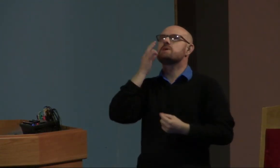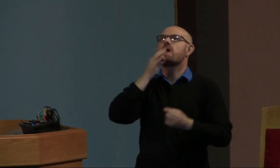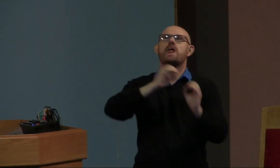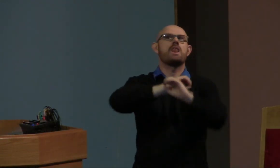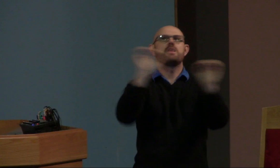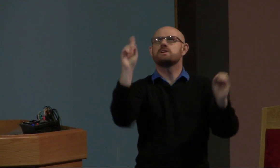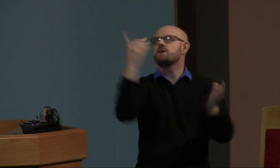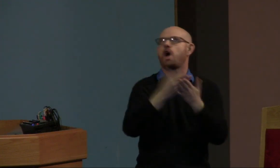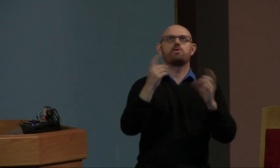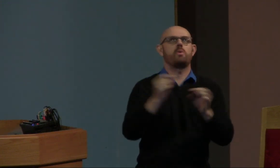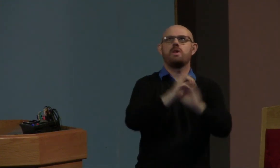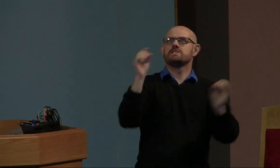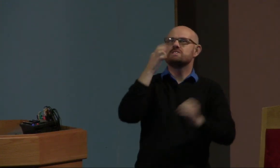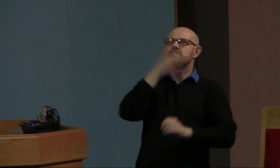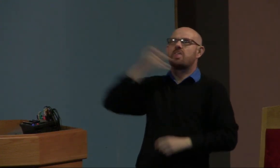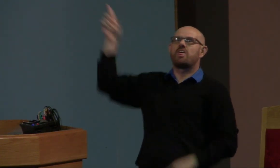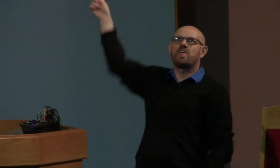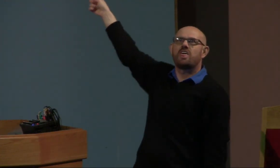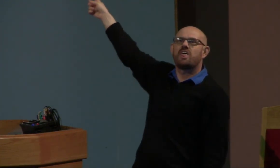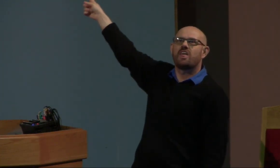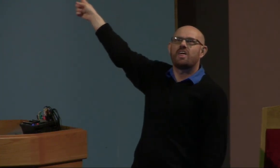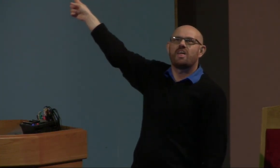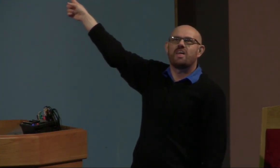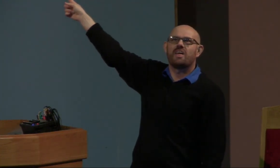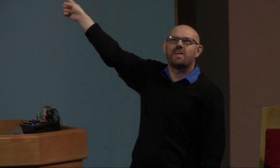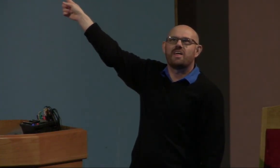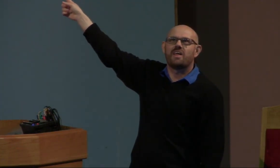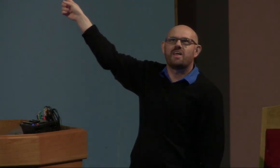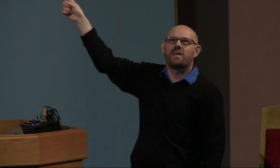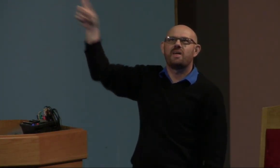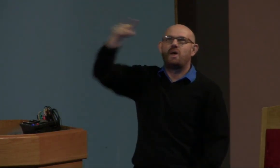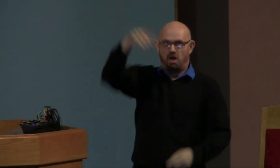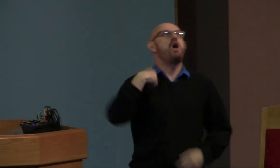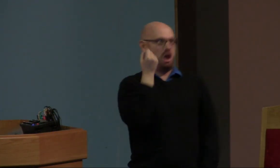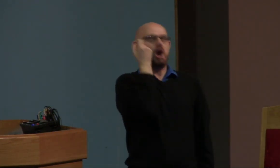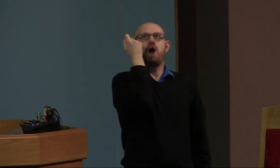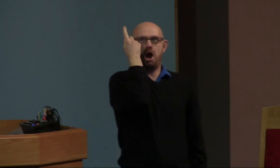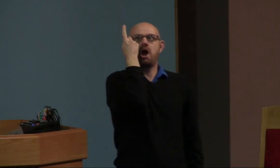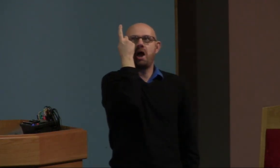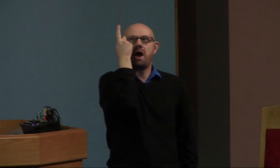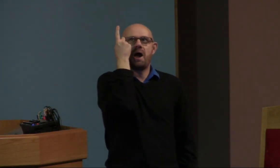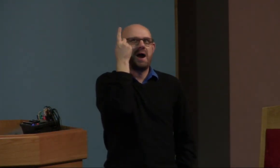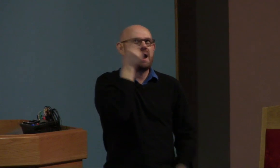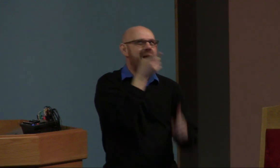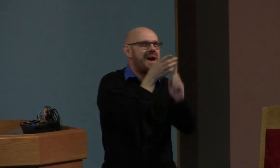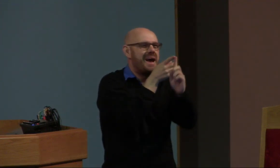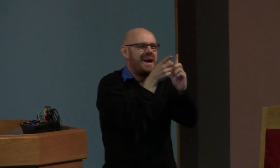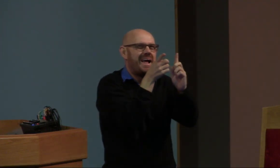kan doen, kan niks doen, my God, is so groot, kan niks. Ja, ons verstaan die woorde,